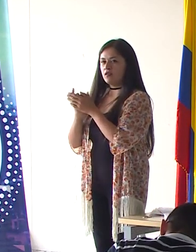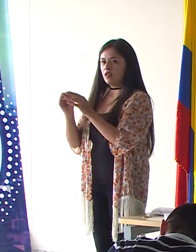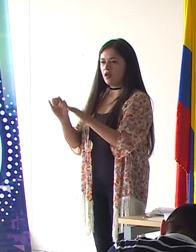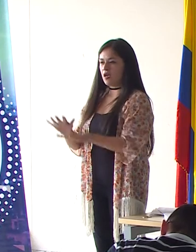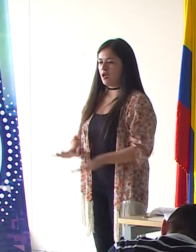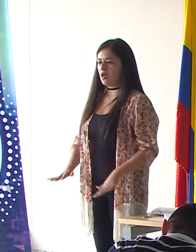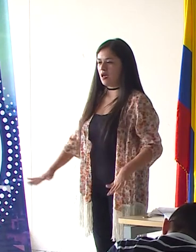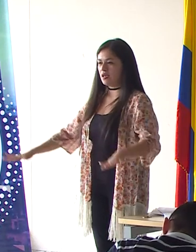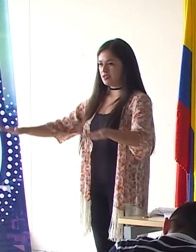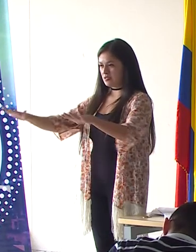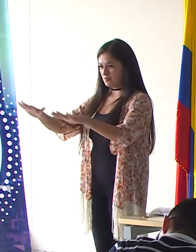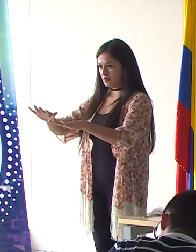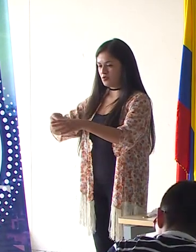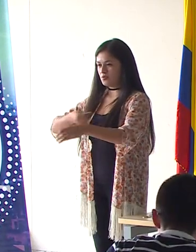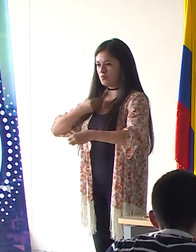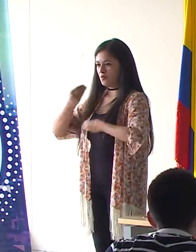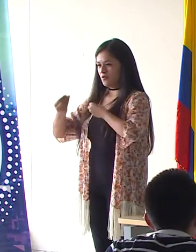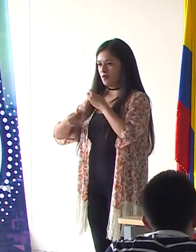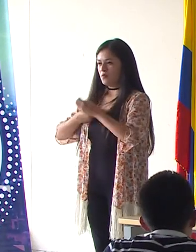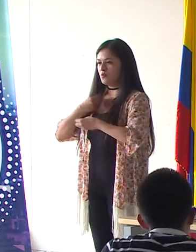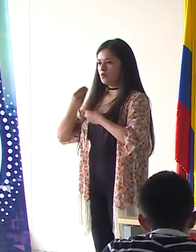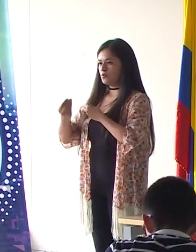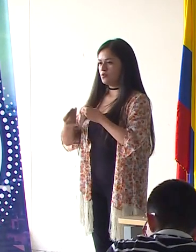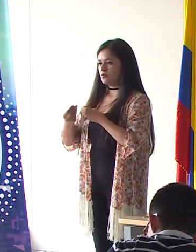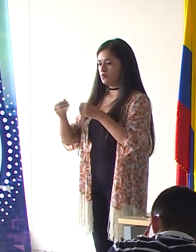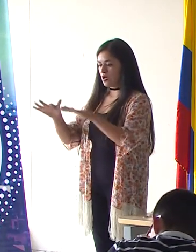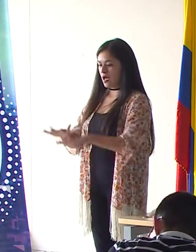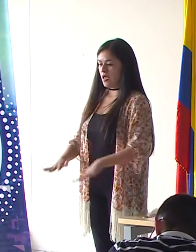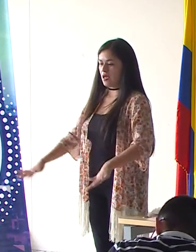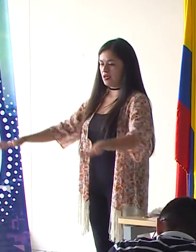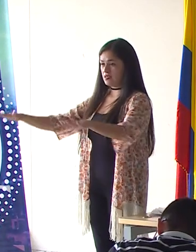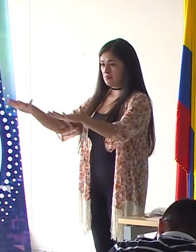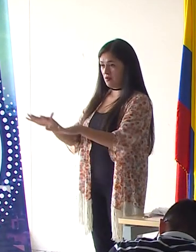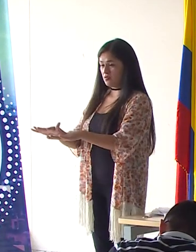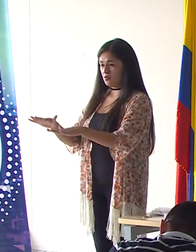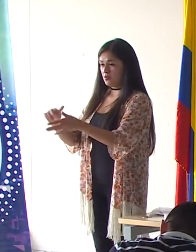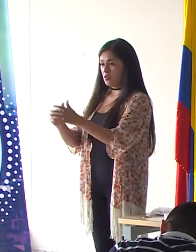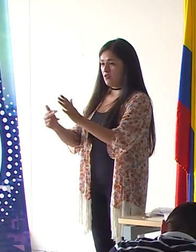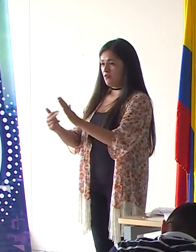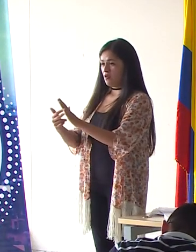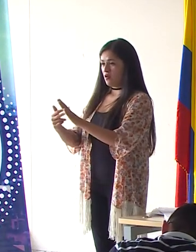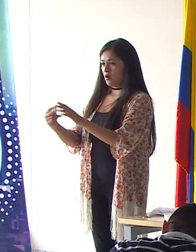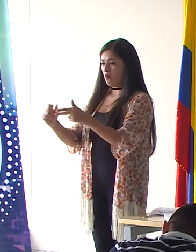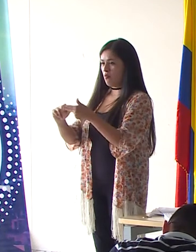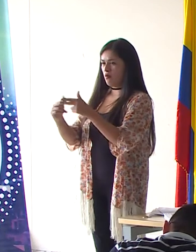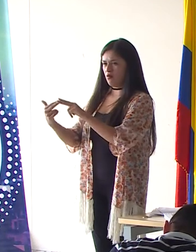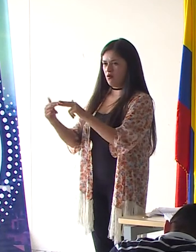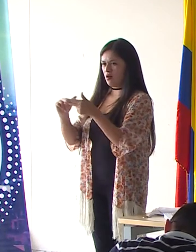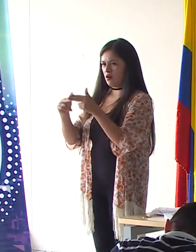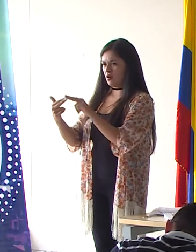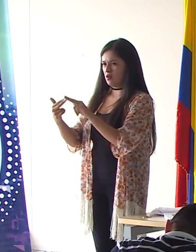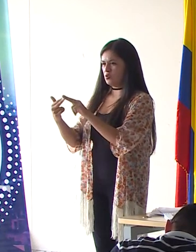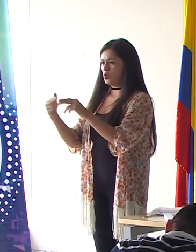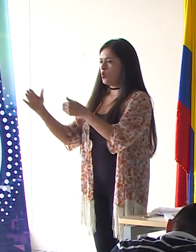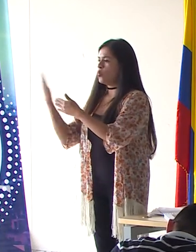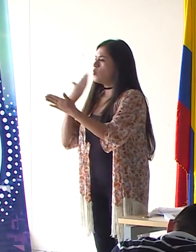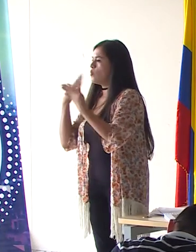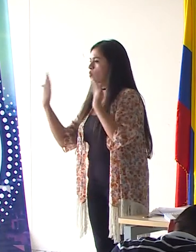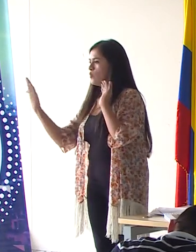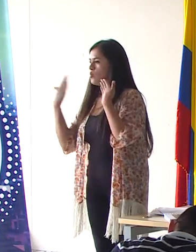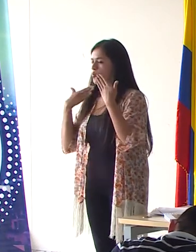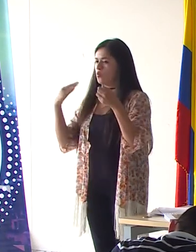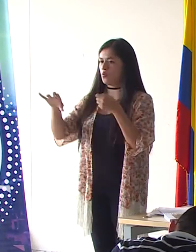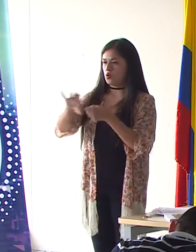habitamos en el territorio en últimas en la simbiosis entre lo rural y lo urbano el